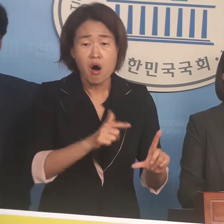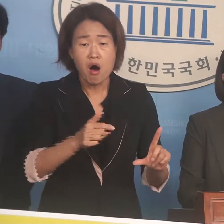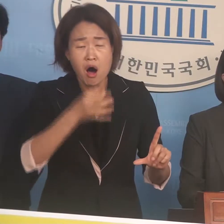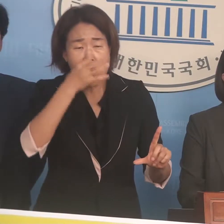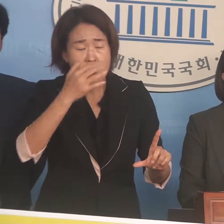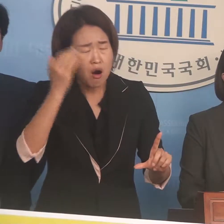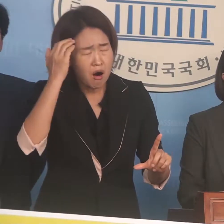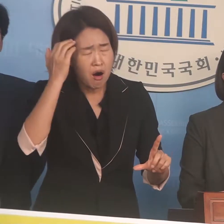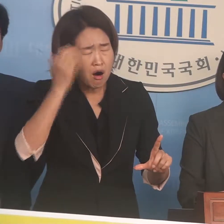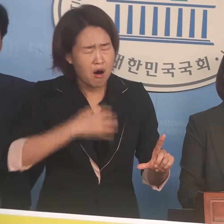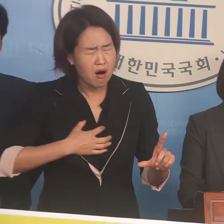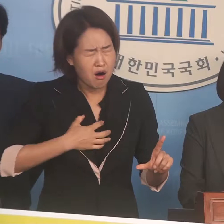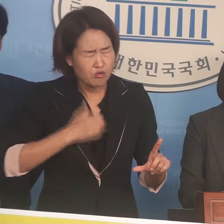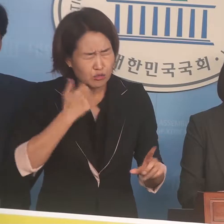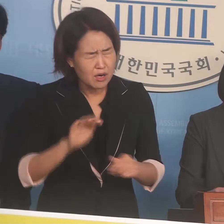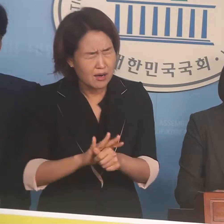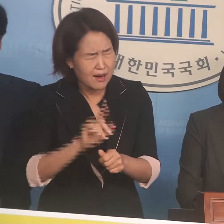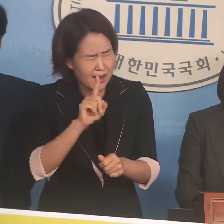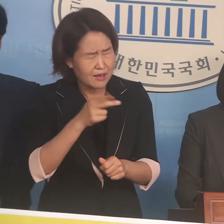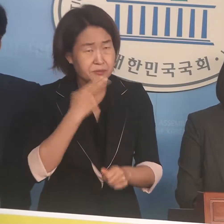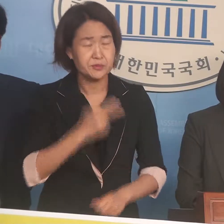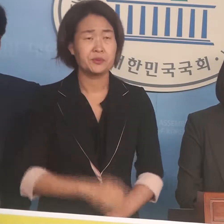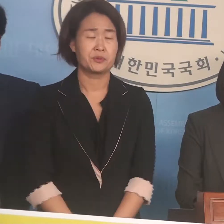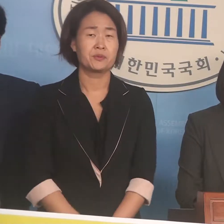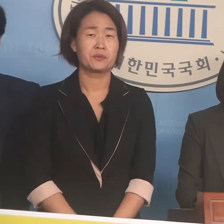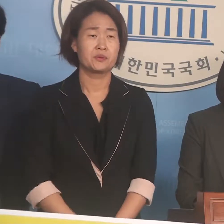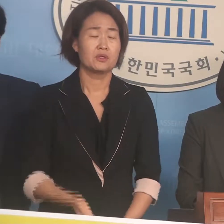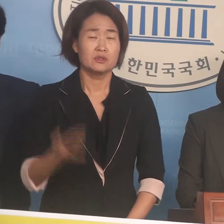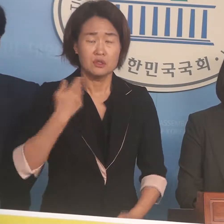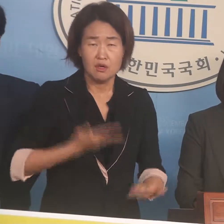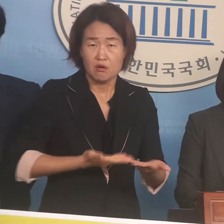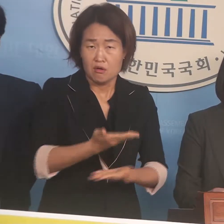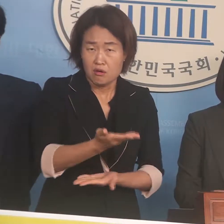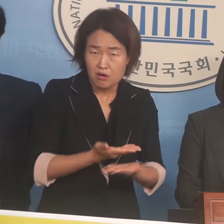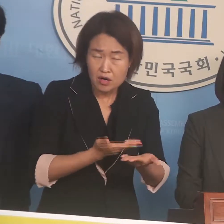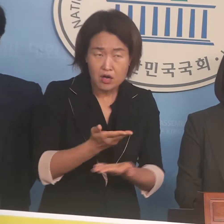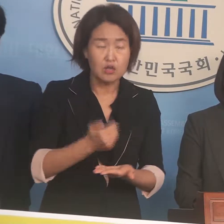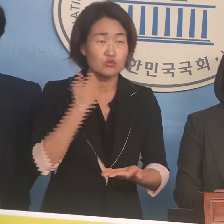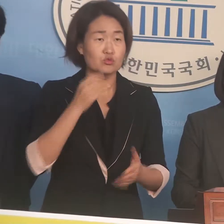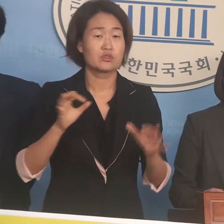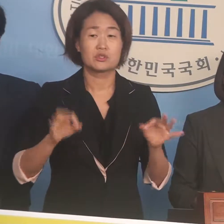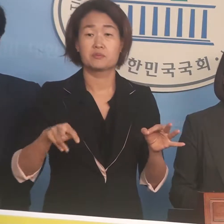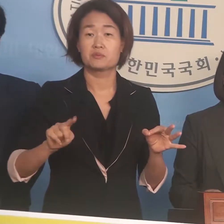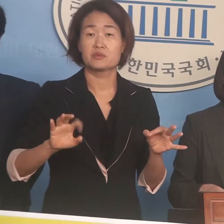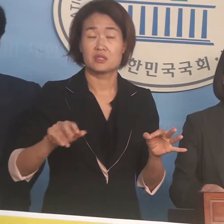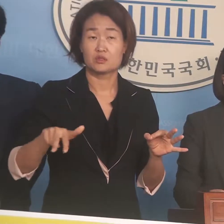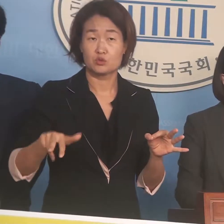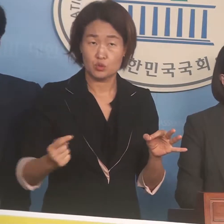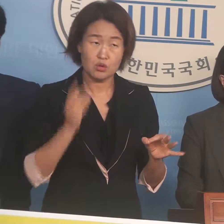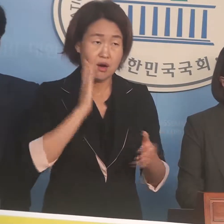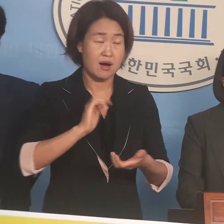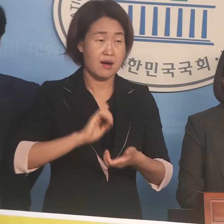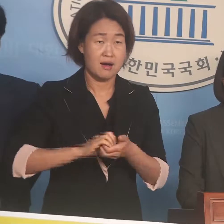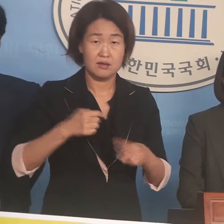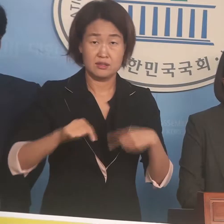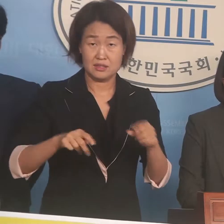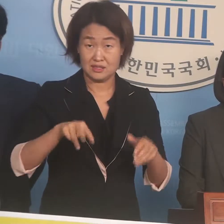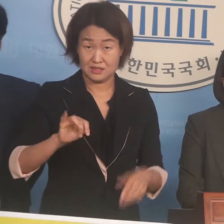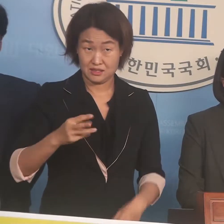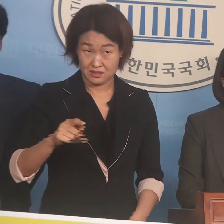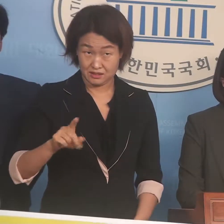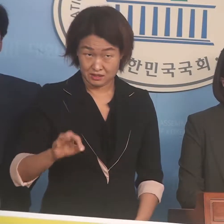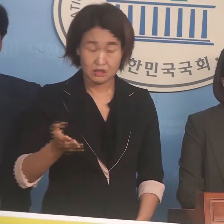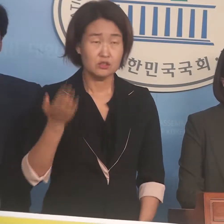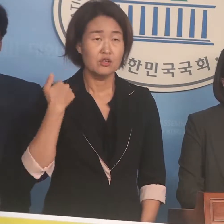아픔을 어디가는 곳이 없었습니다. 전임 공정거래위원장이었던 김상조 청와대 정책실장은 지난해